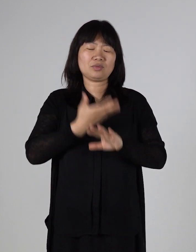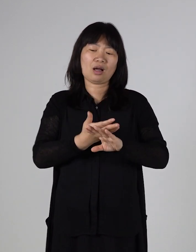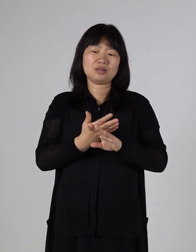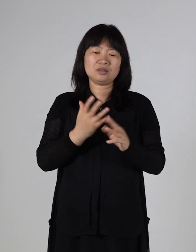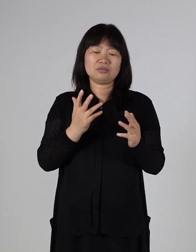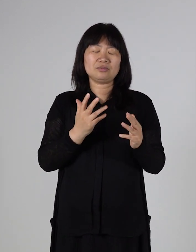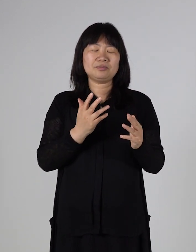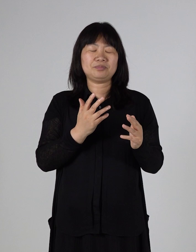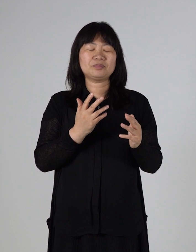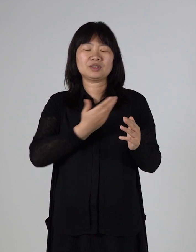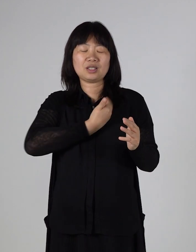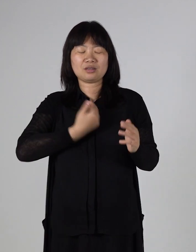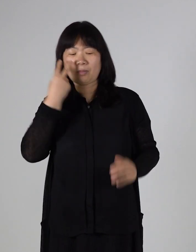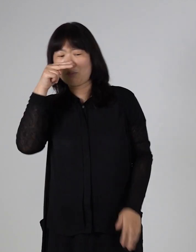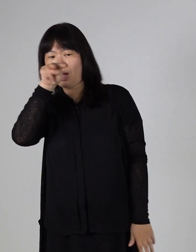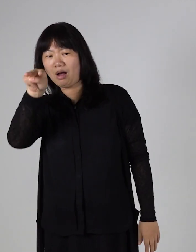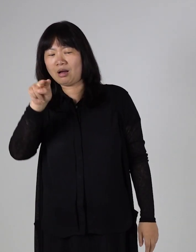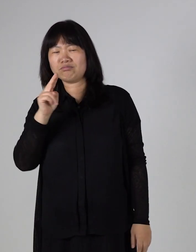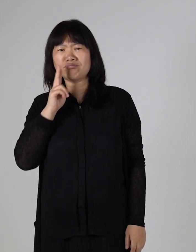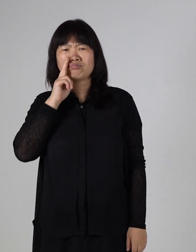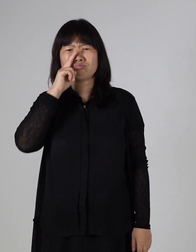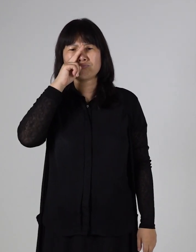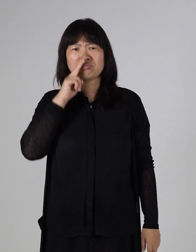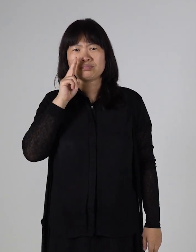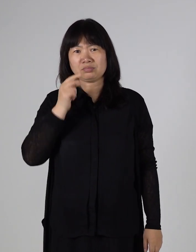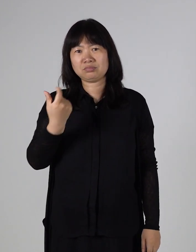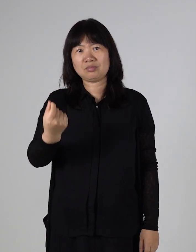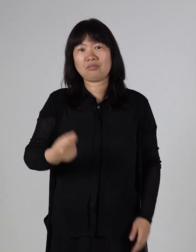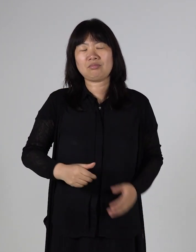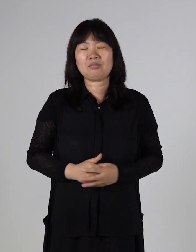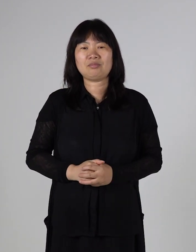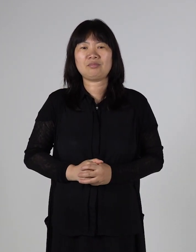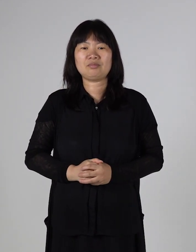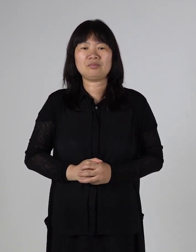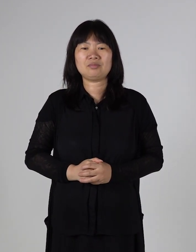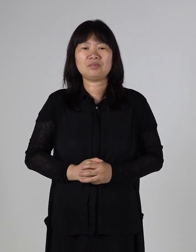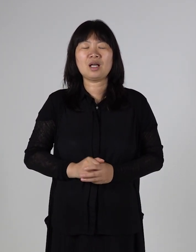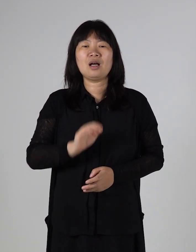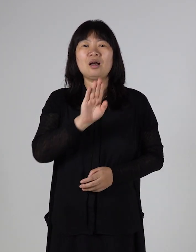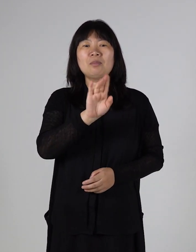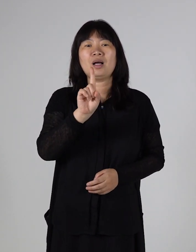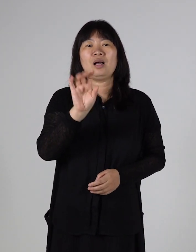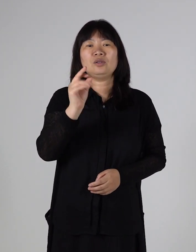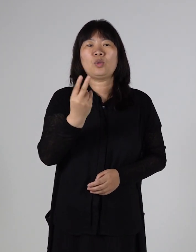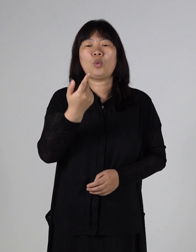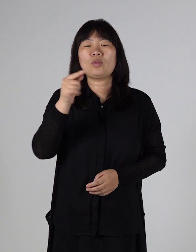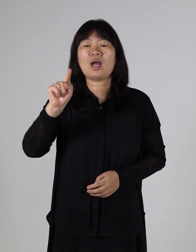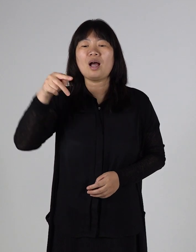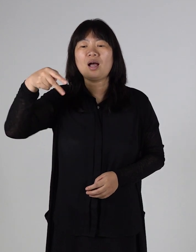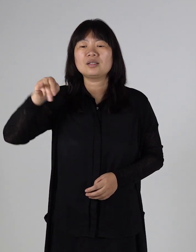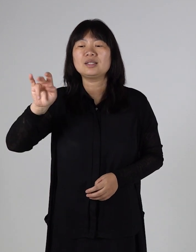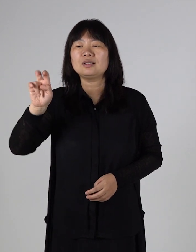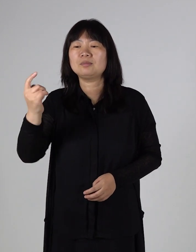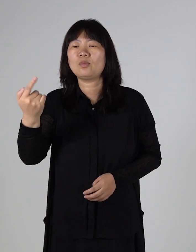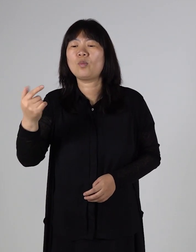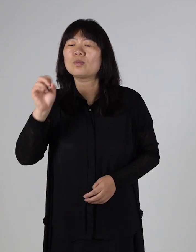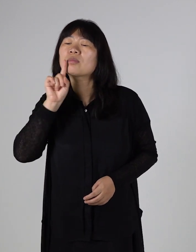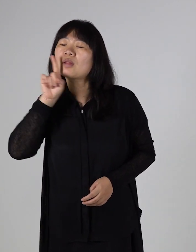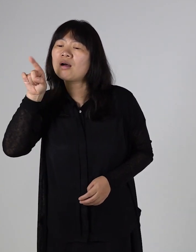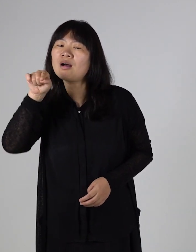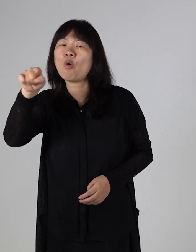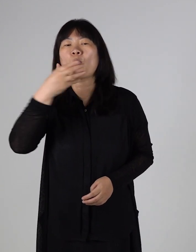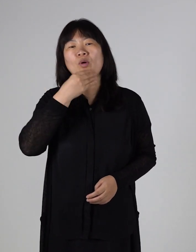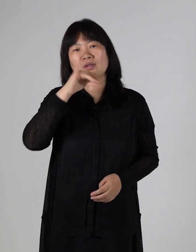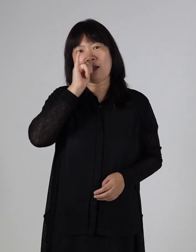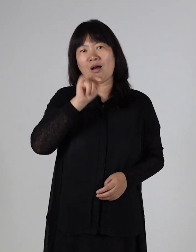제자들은 시기심이 일어날 정도로 바요나 시모나 네가 참 복되도다. 이를